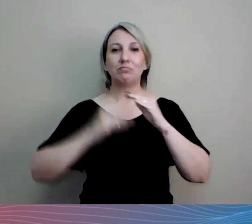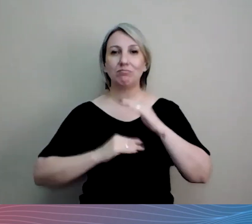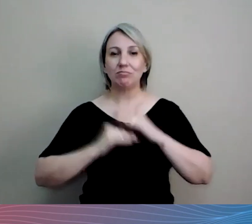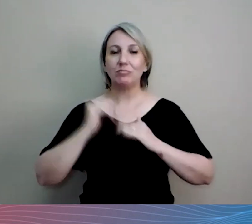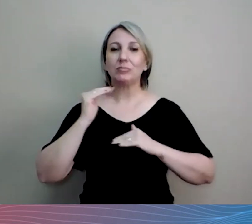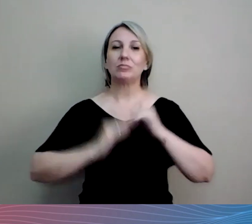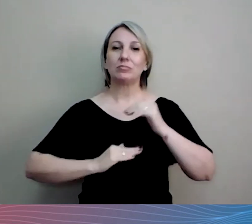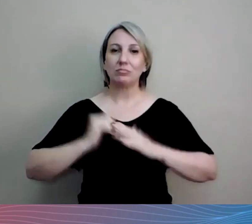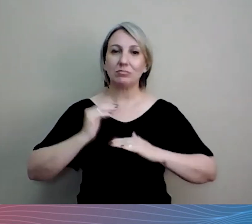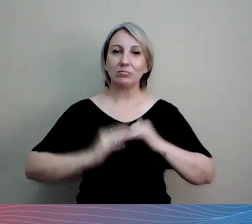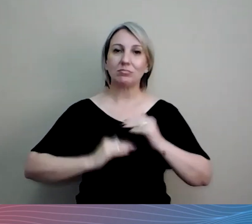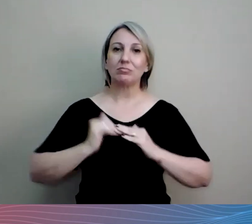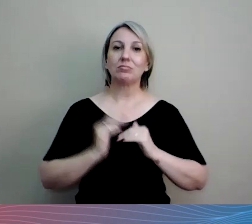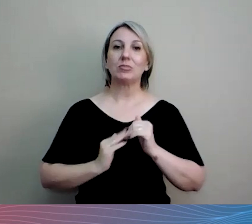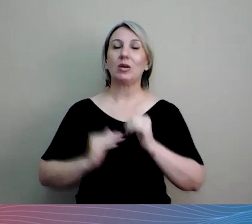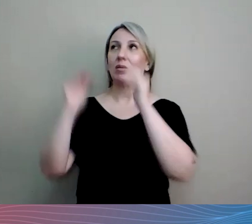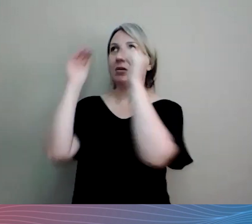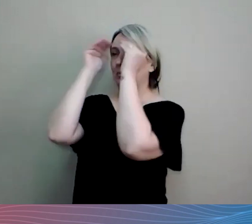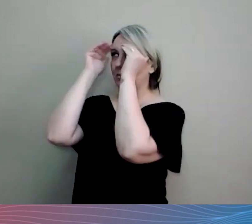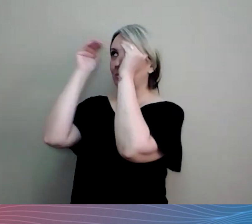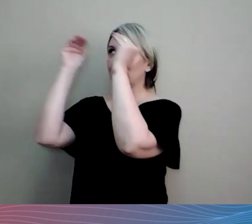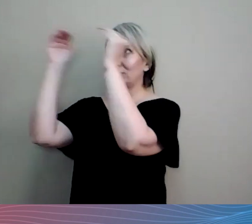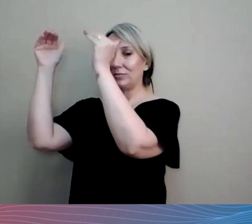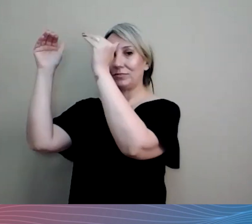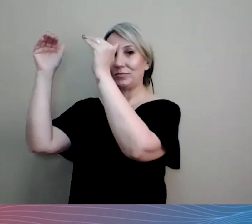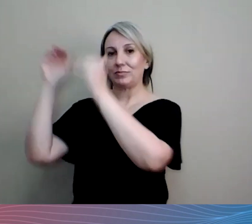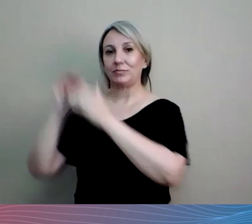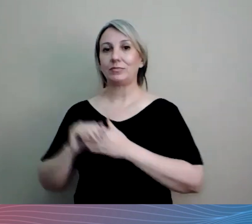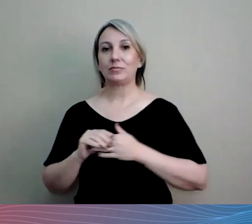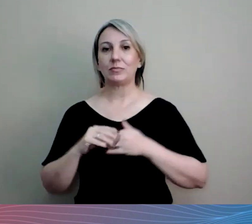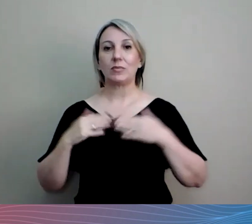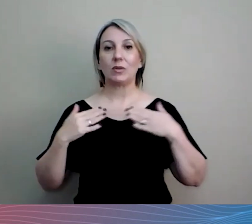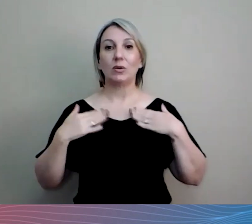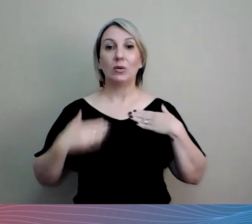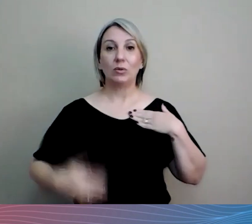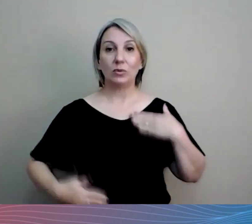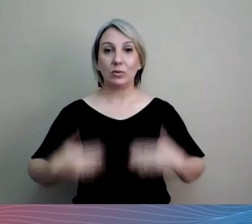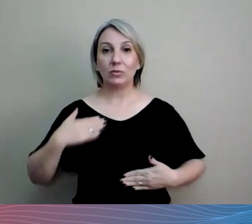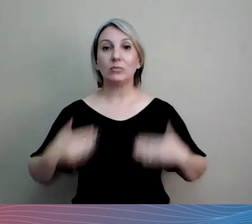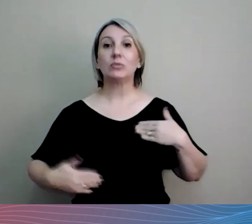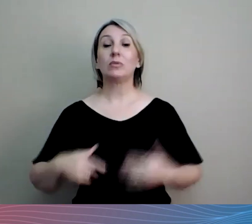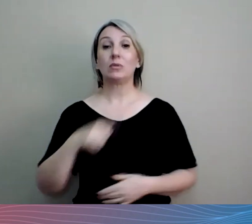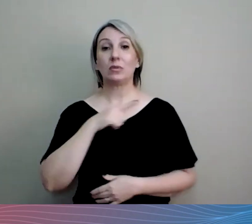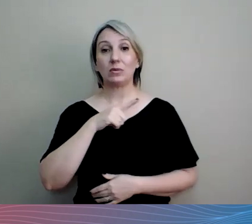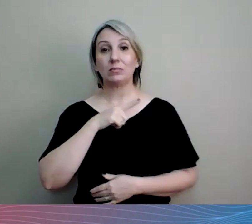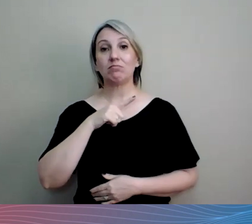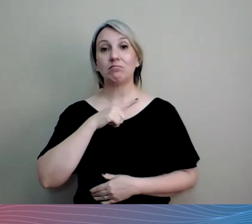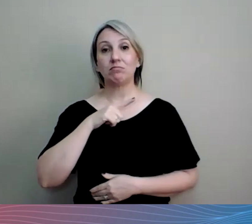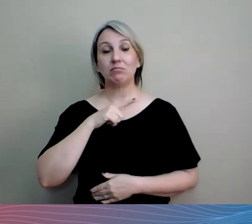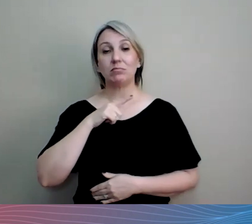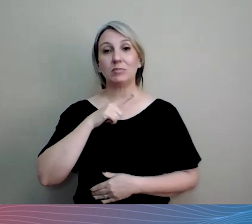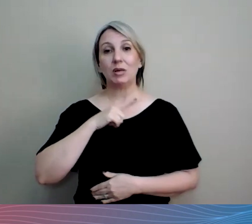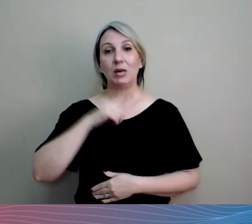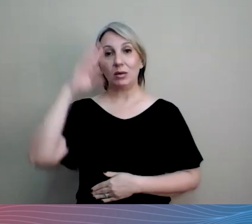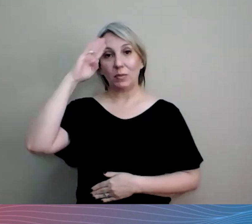ao comando do Senhor. Irmãos, o corpo tem um Senhor. O corpo tem cabeça. O corpo tem um